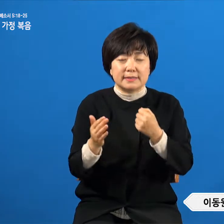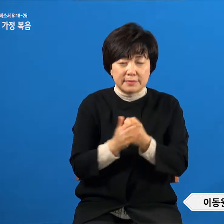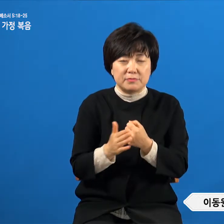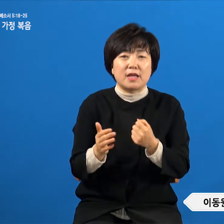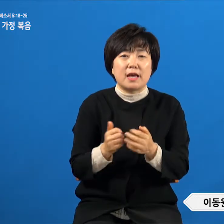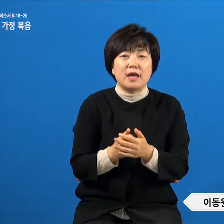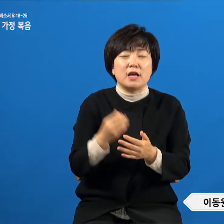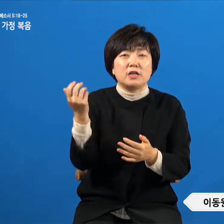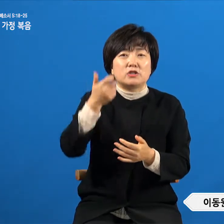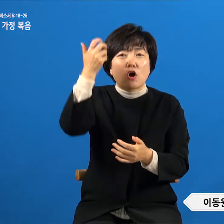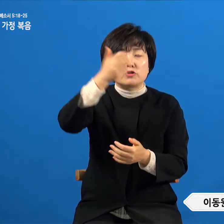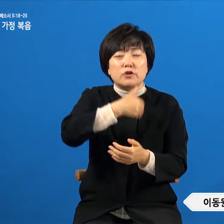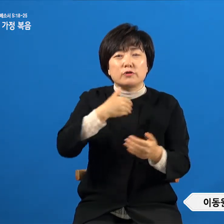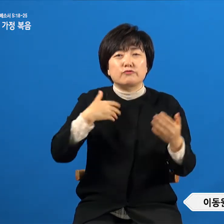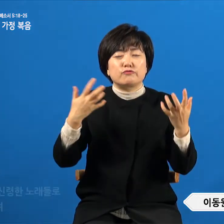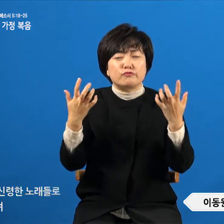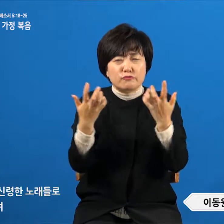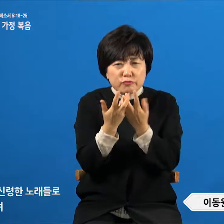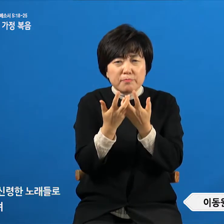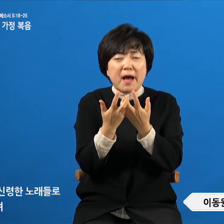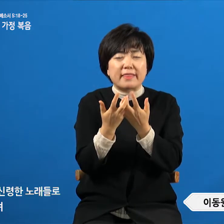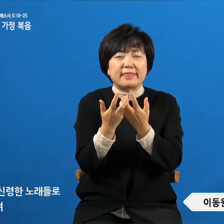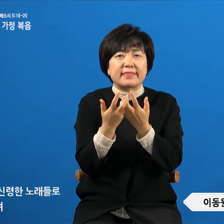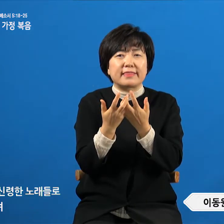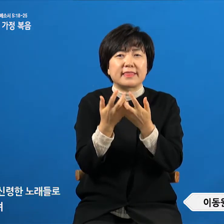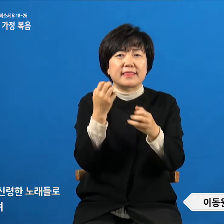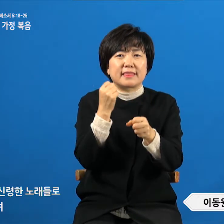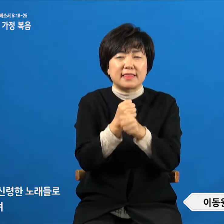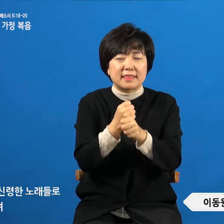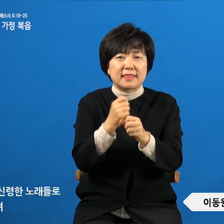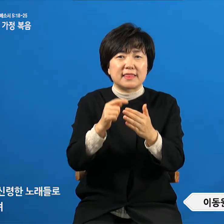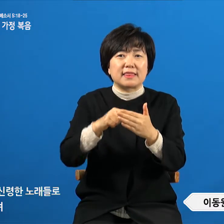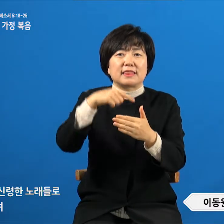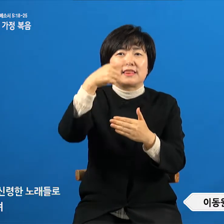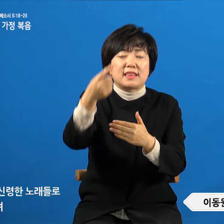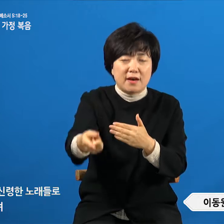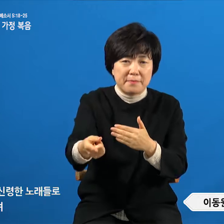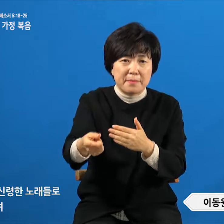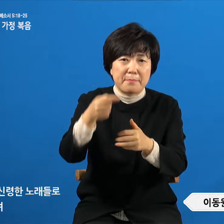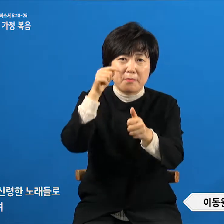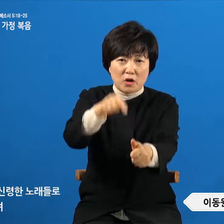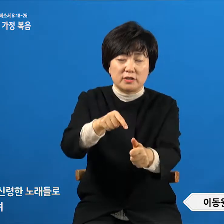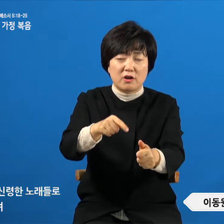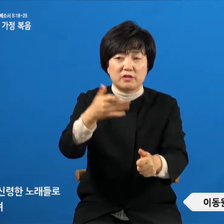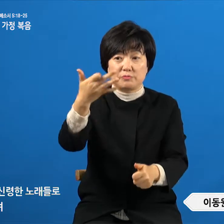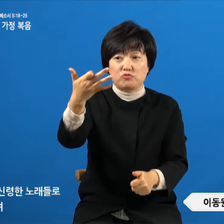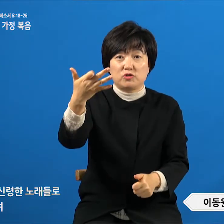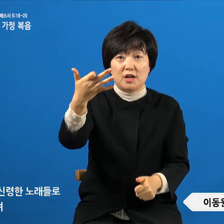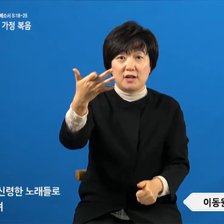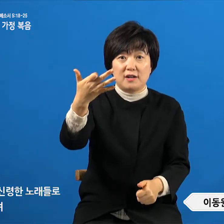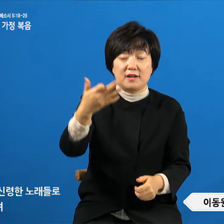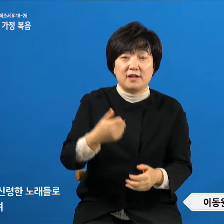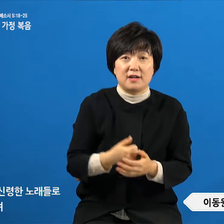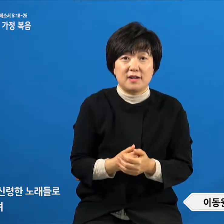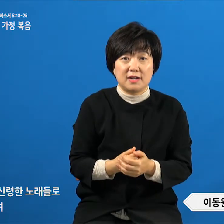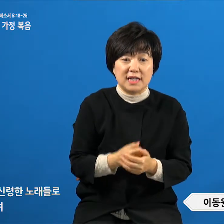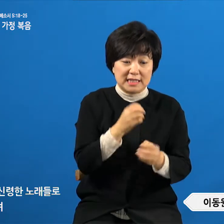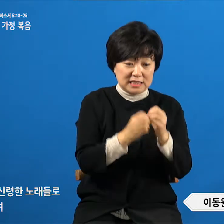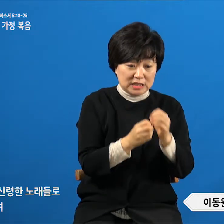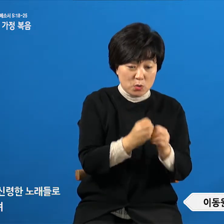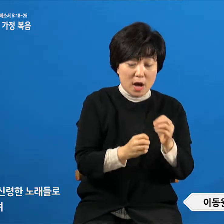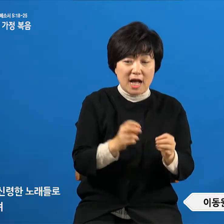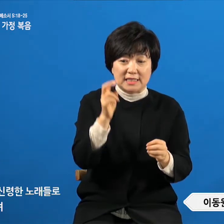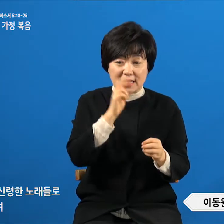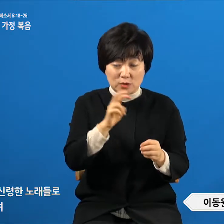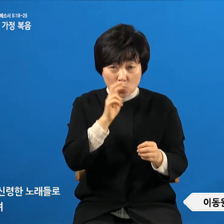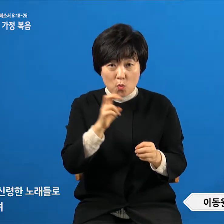19절은 이렇게 말합니다. 성령 충만의 명령에 이어서 따라오는 명령입니다. 19절 말씀 다 같이 읽겠습니다. 시작.